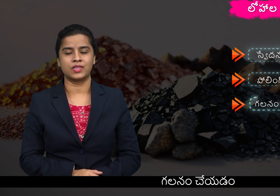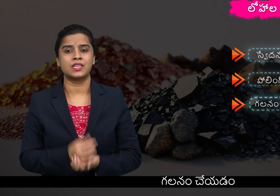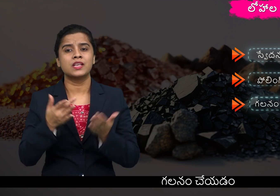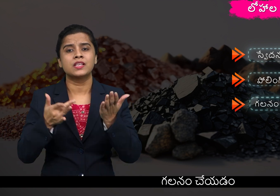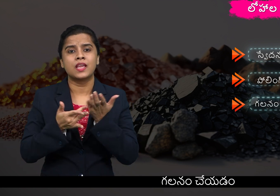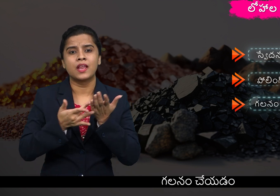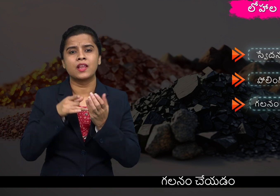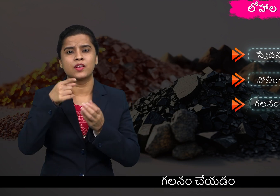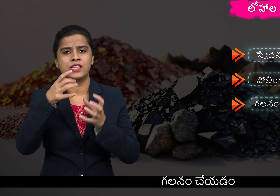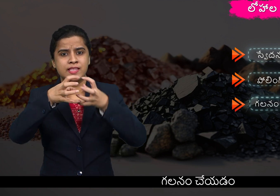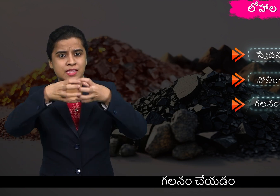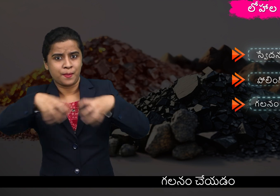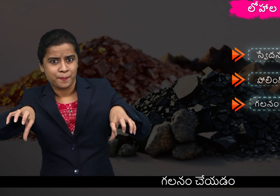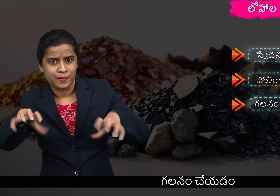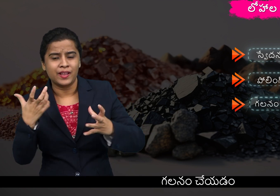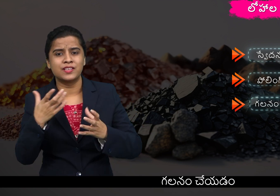గలనం చేయడం,